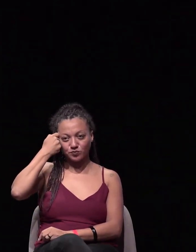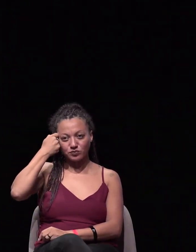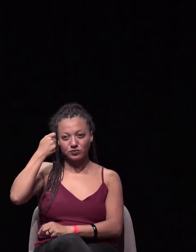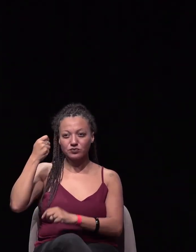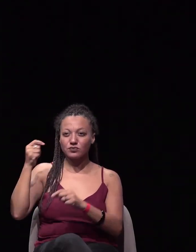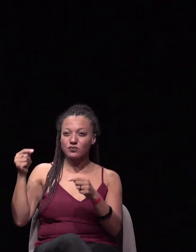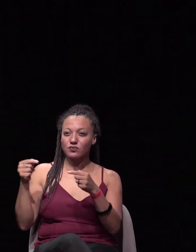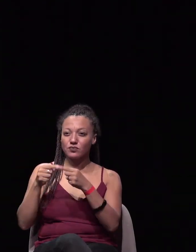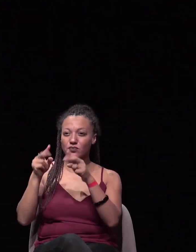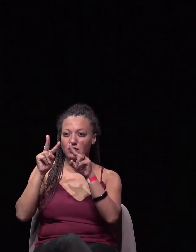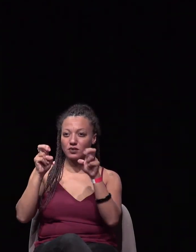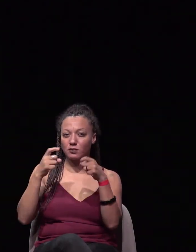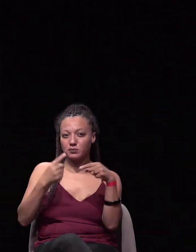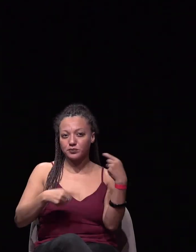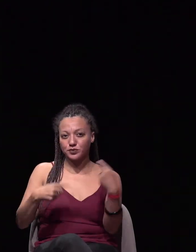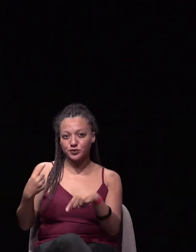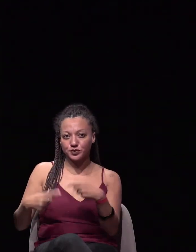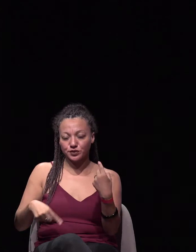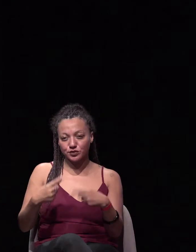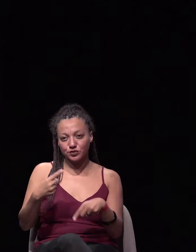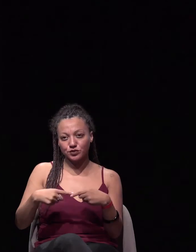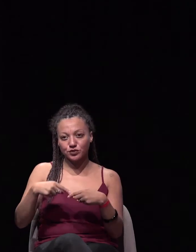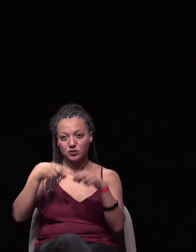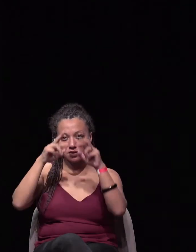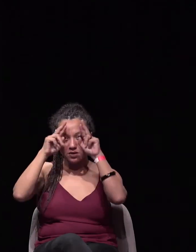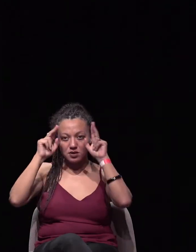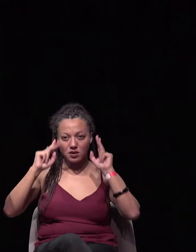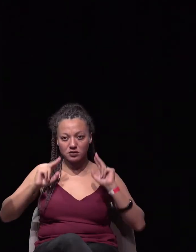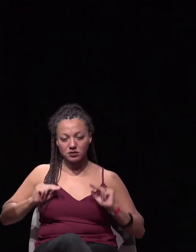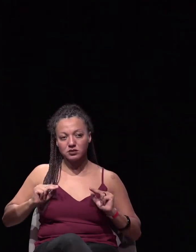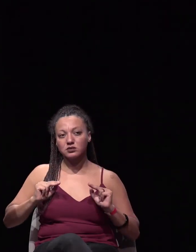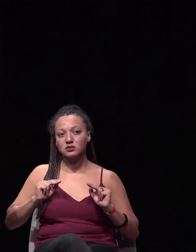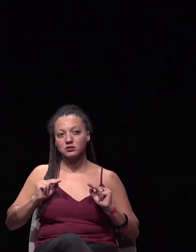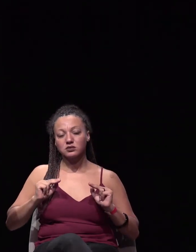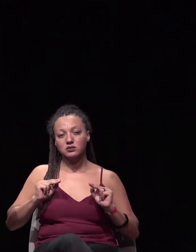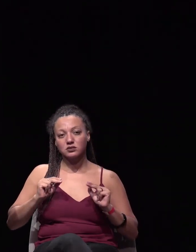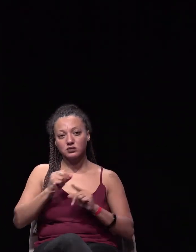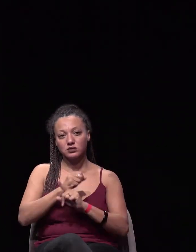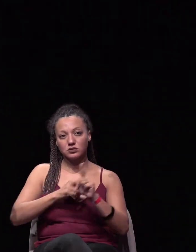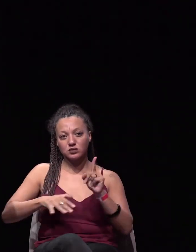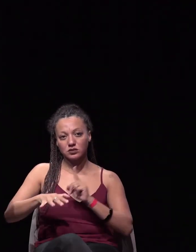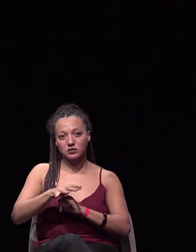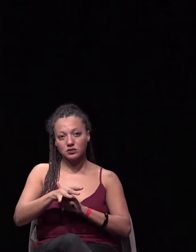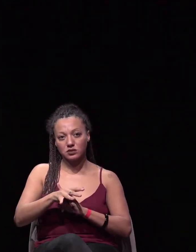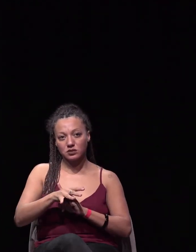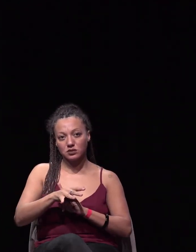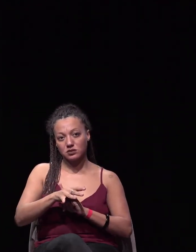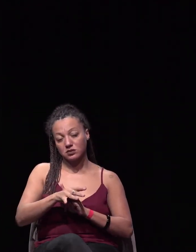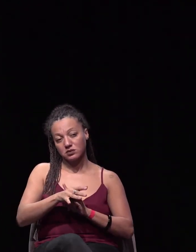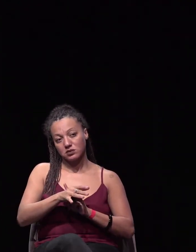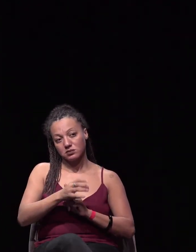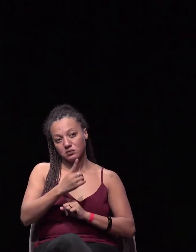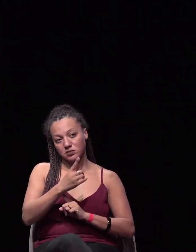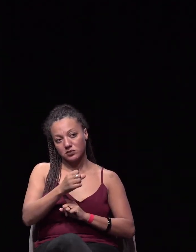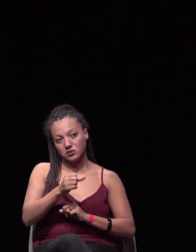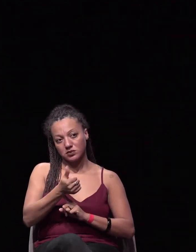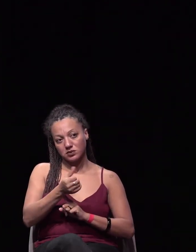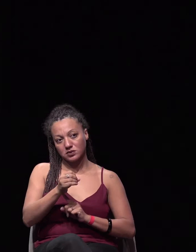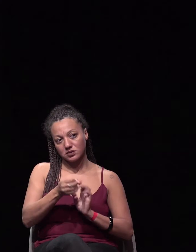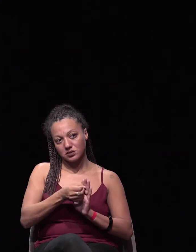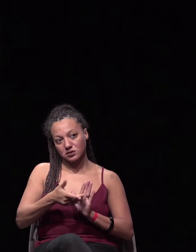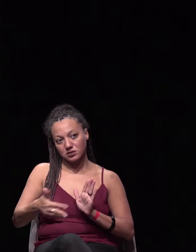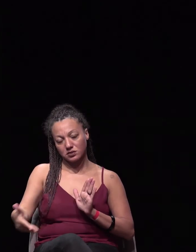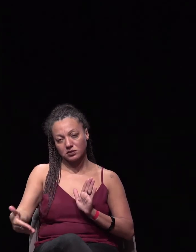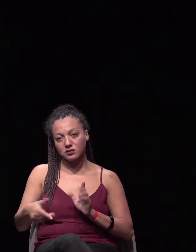lidando com as questões político-raciais e sociais a partir dos anos 60, E acho que a gente também consegue